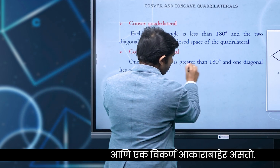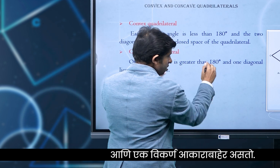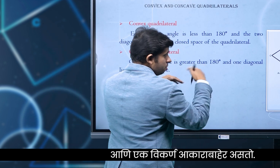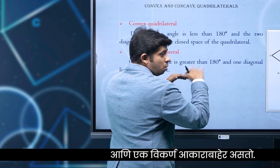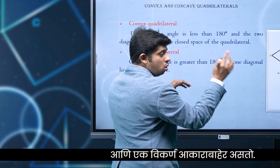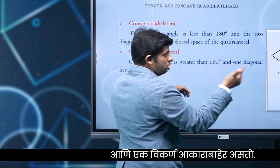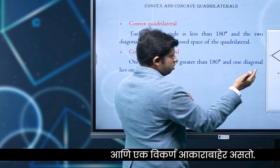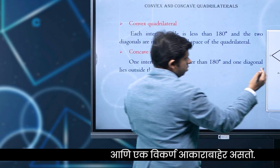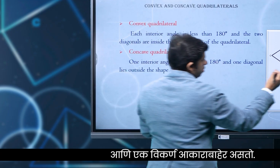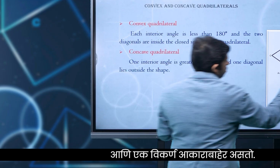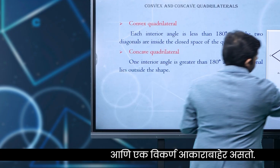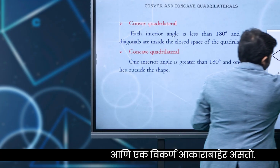असतो.